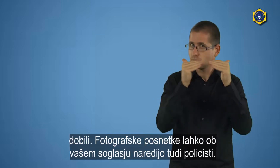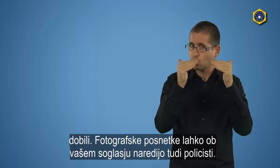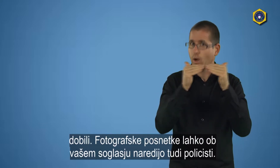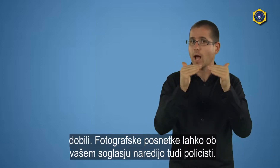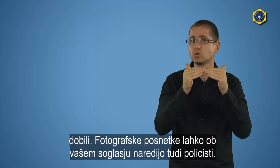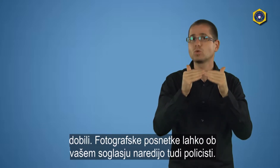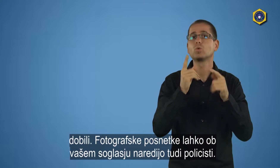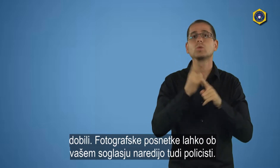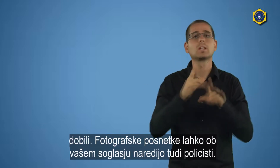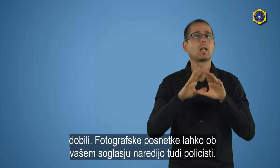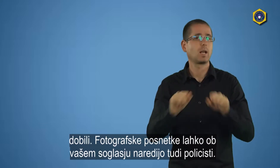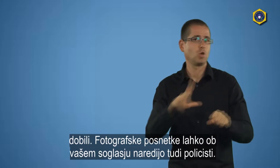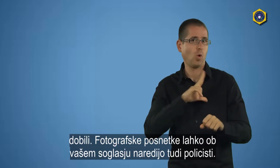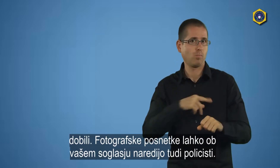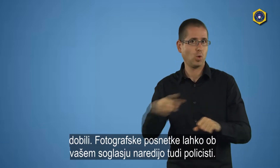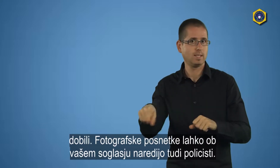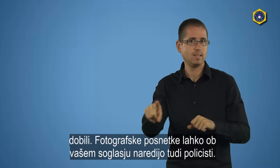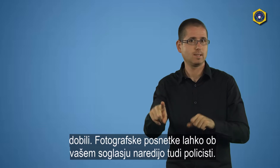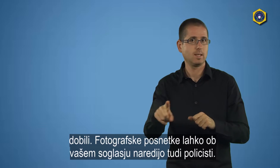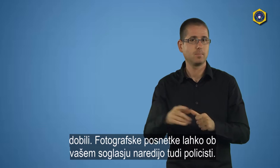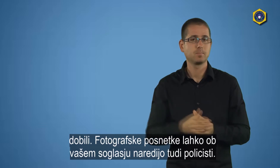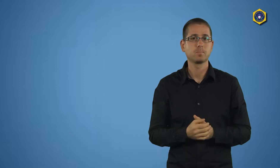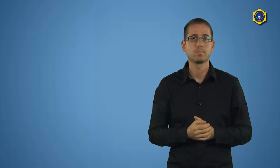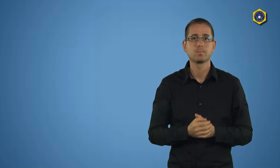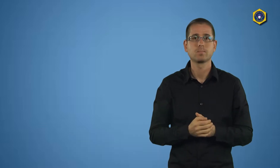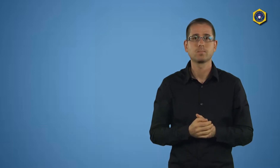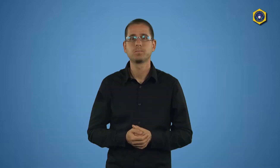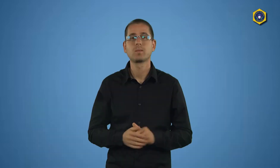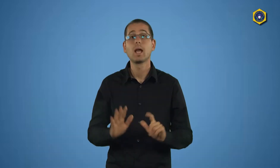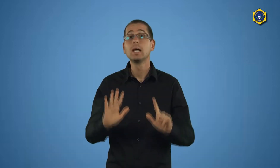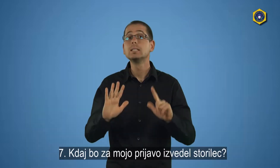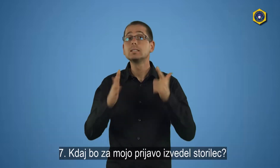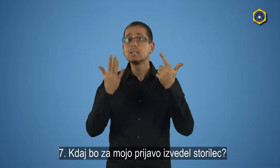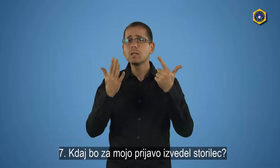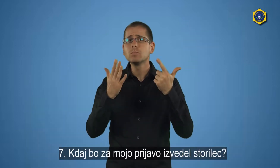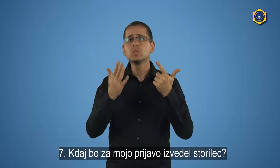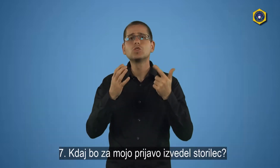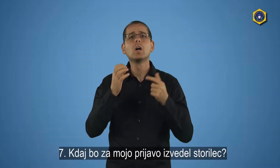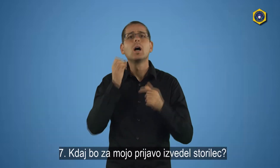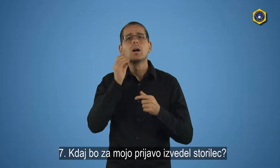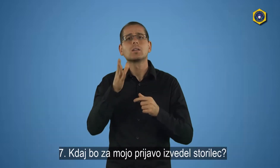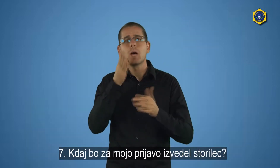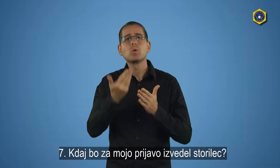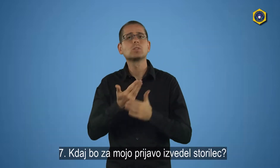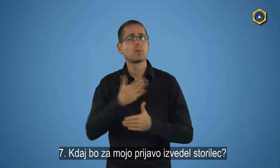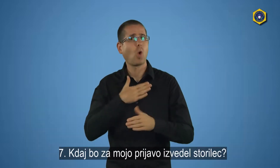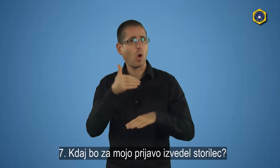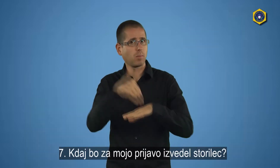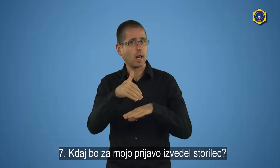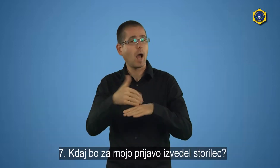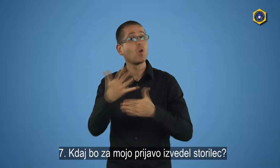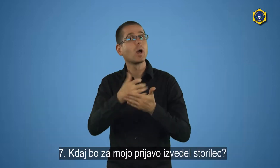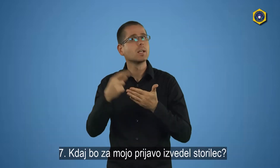vašem soglasju naredijo tudi policisti. 7. Kdaj bo za mojo prijavo izvedel